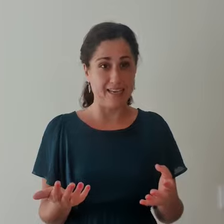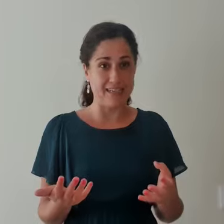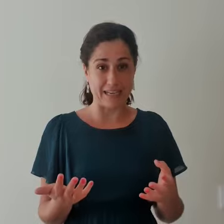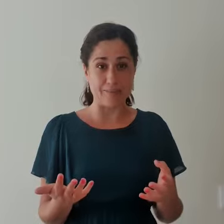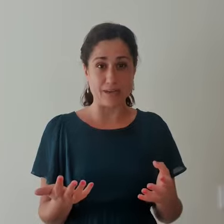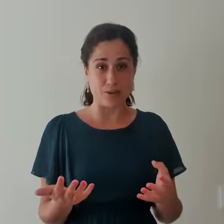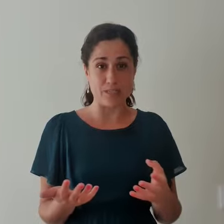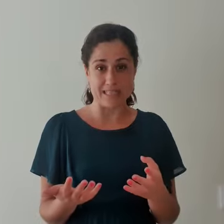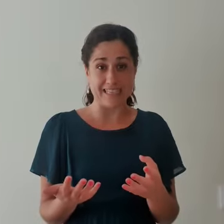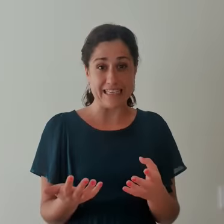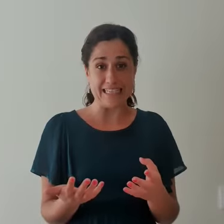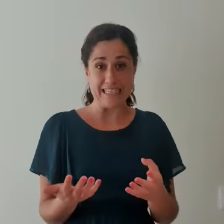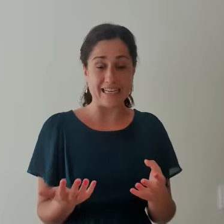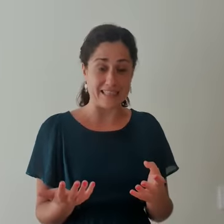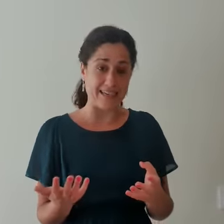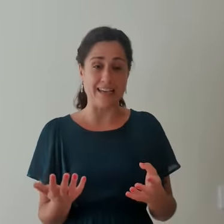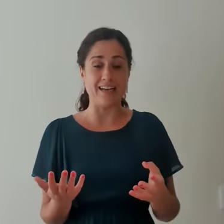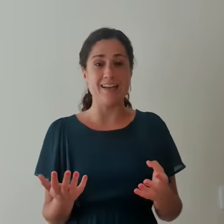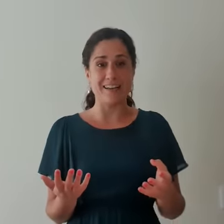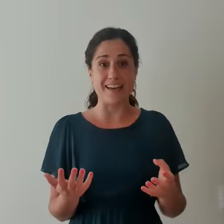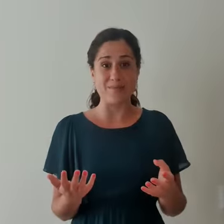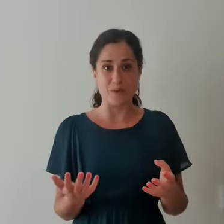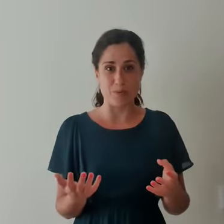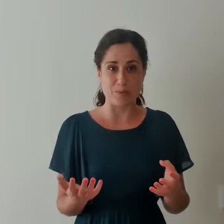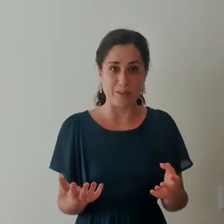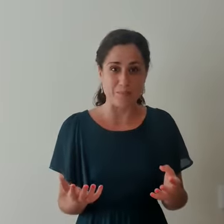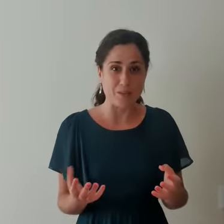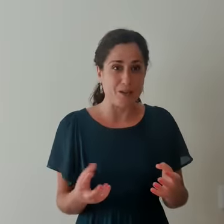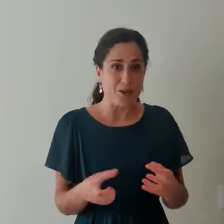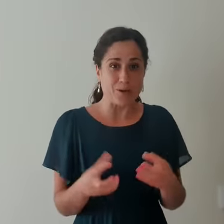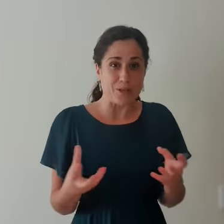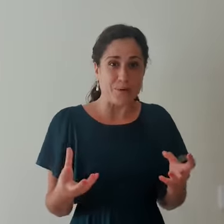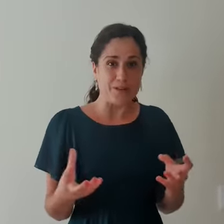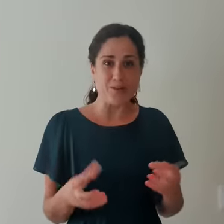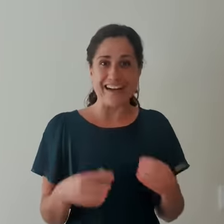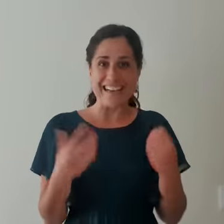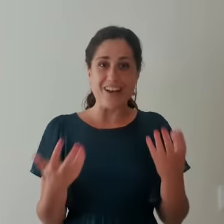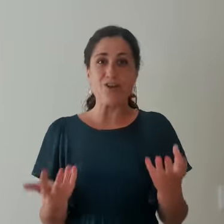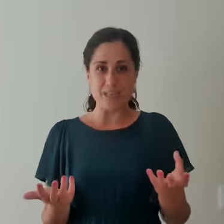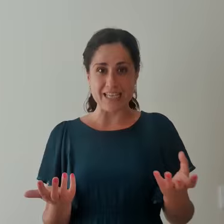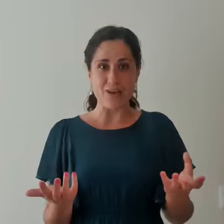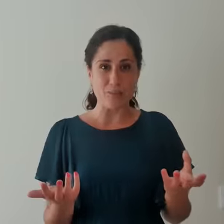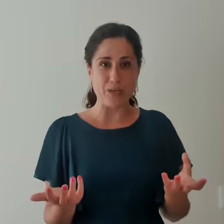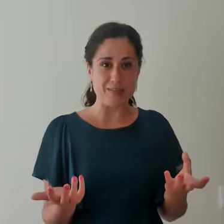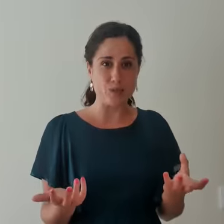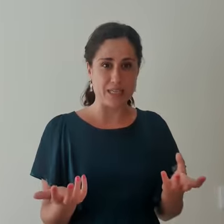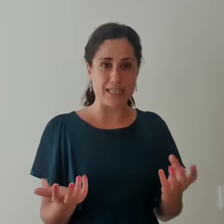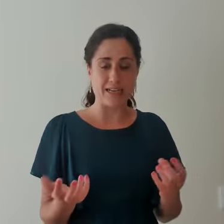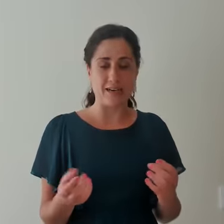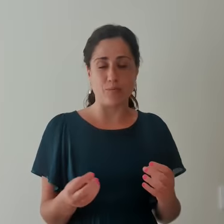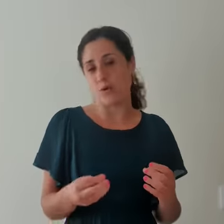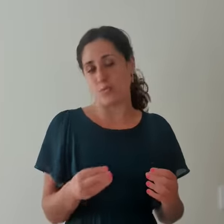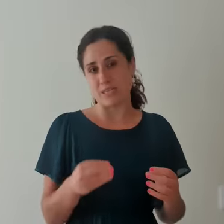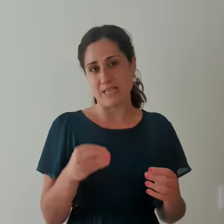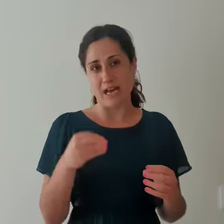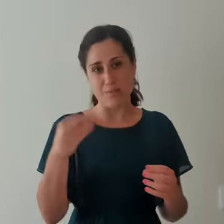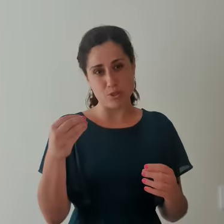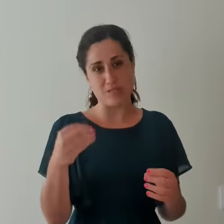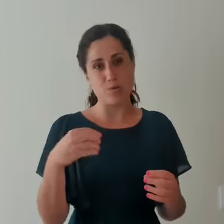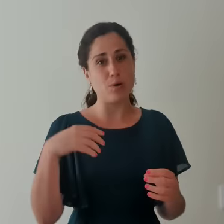en el marco de esta crisis sanitaria que hemos vivido. Con respecto a qué contenido podríamos destacar, bueno, pues apostamos por